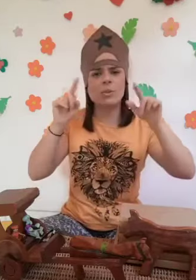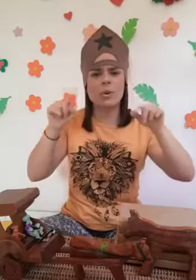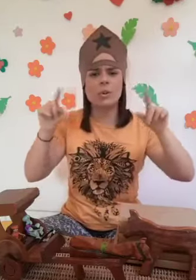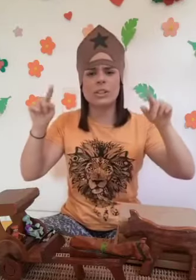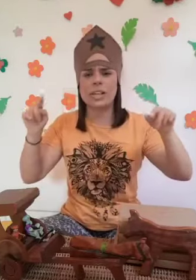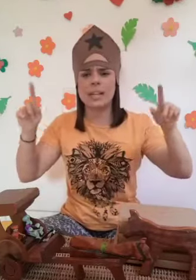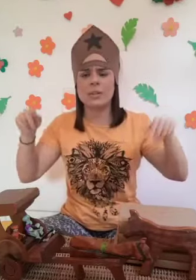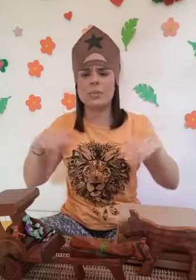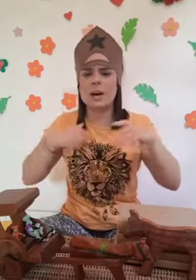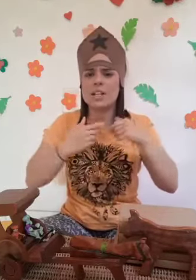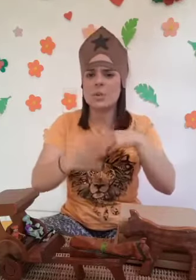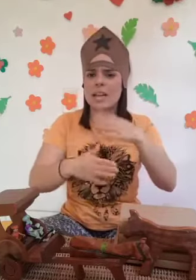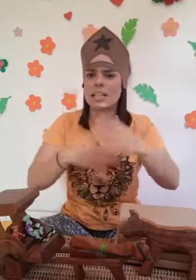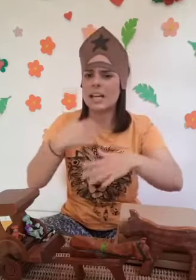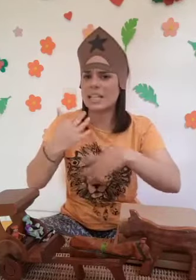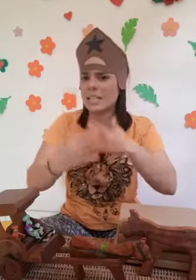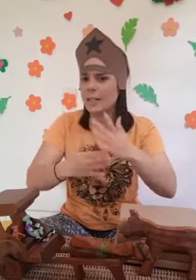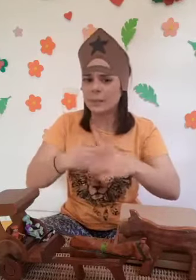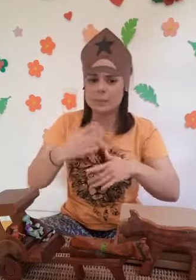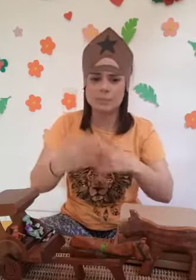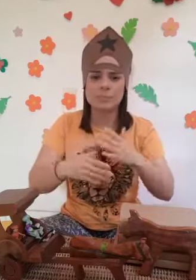o roteiro, mais uma estação.